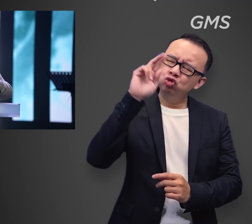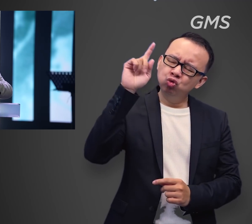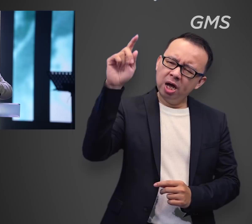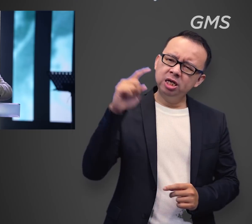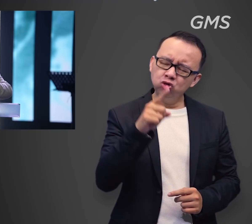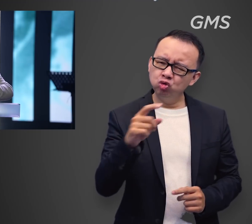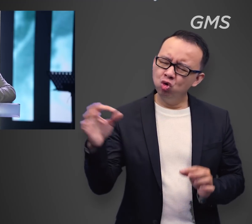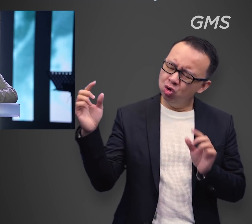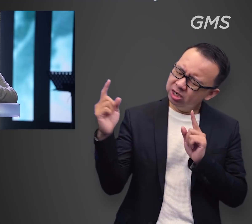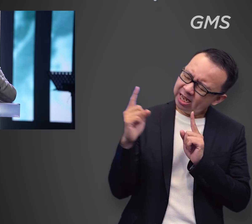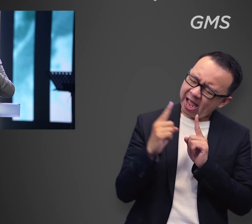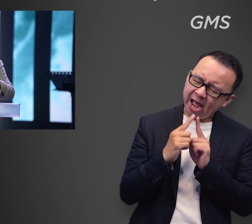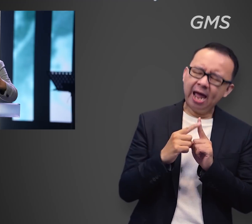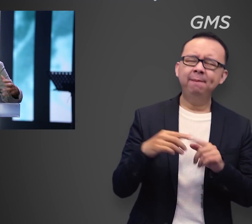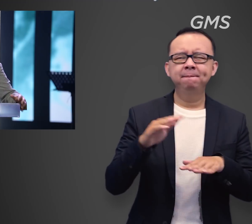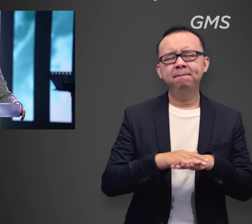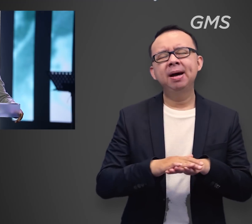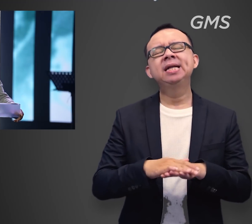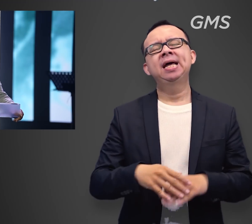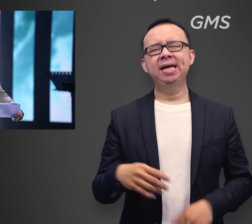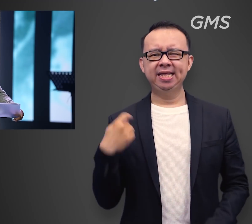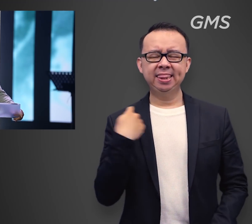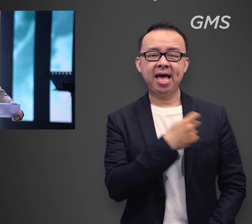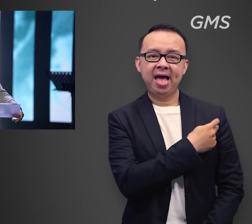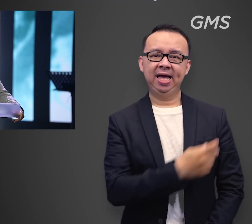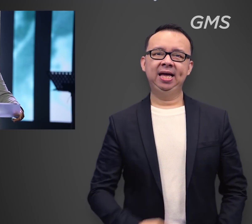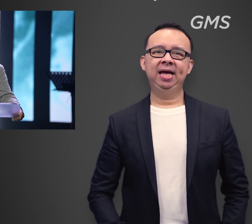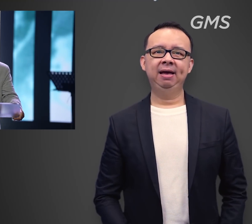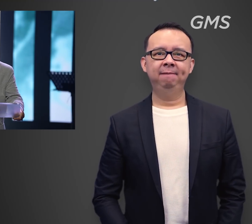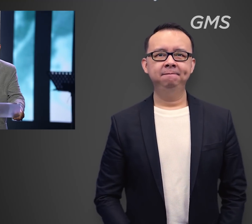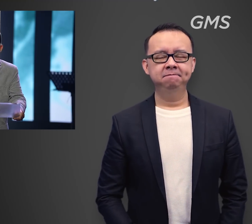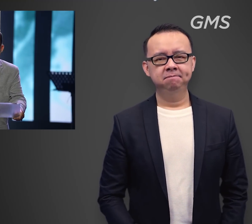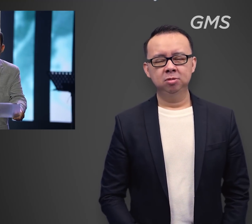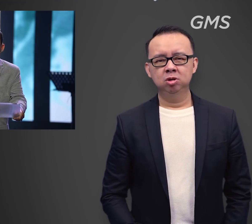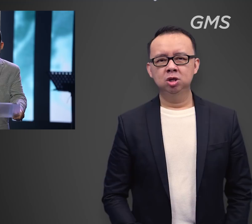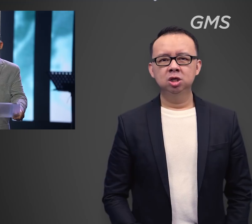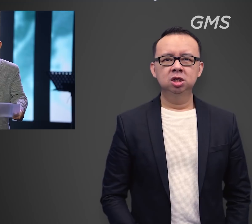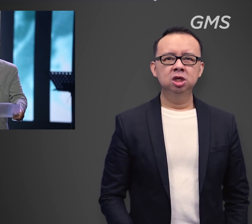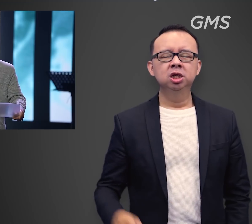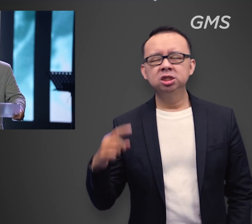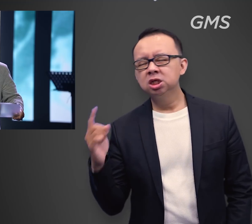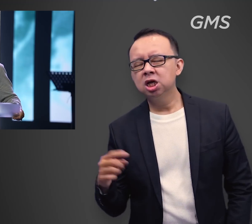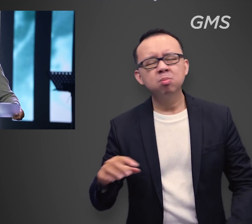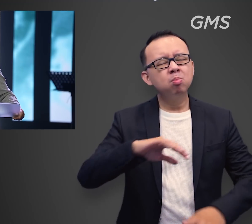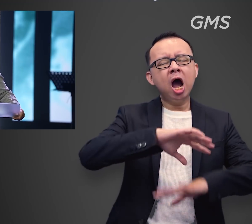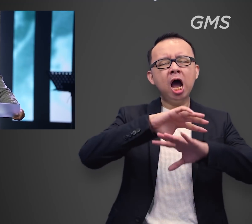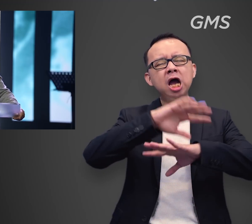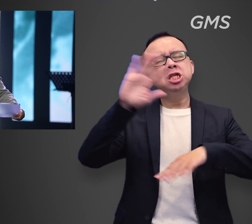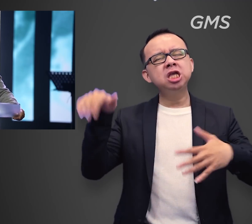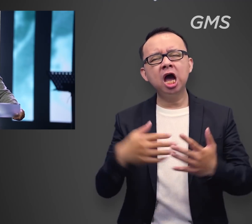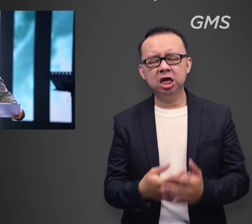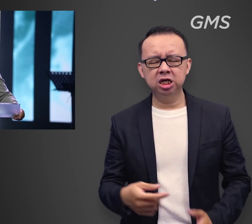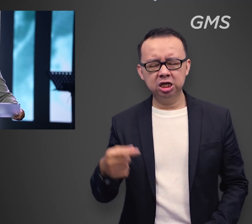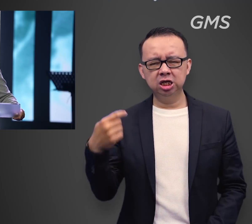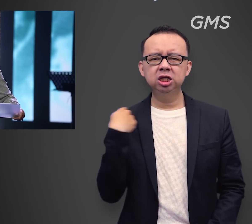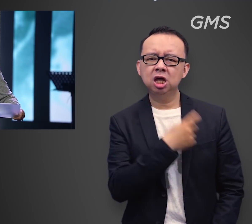dicurahkan sebesar-besarnya di hidup kita. Banyak kali kita salah berdoa. Ya, kita berdoa, Tuhan tambahkan